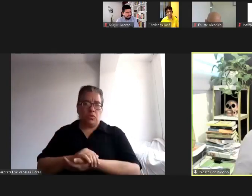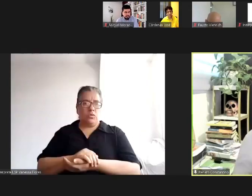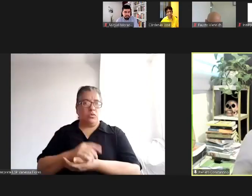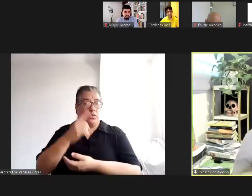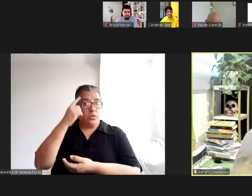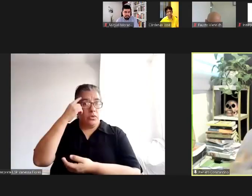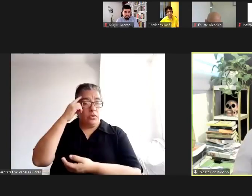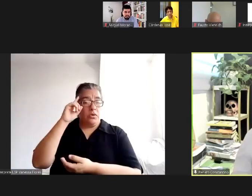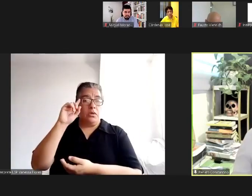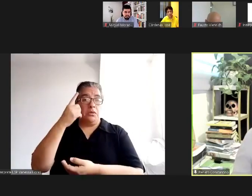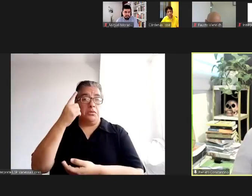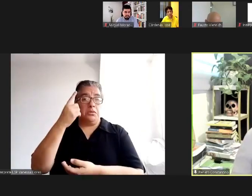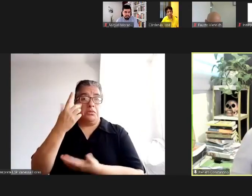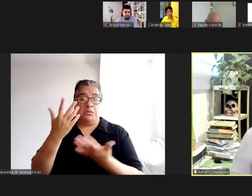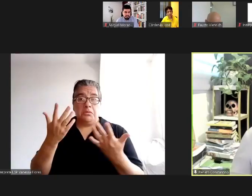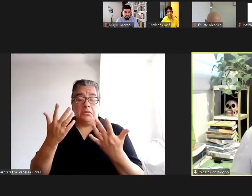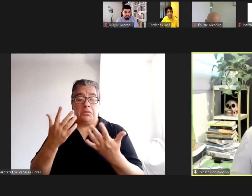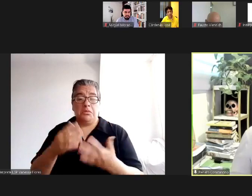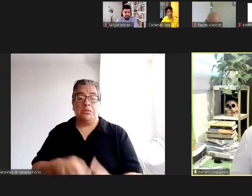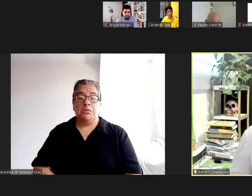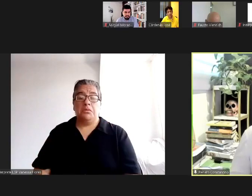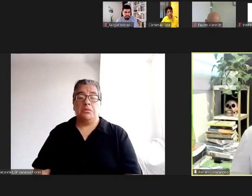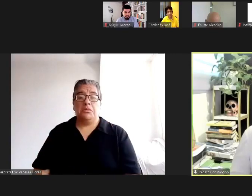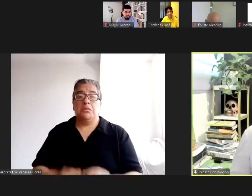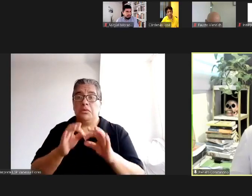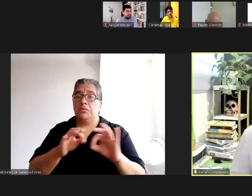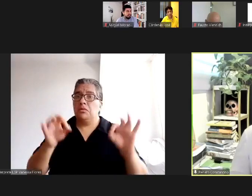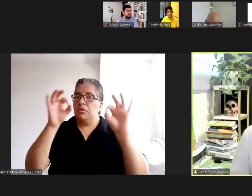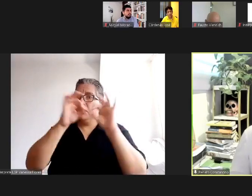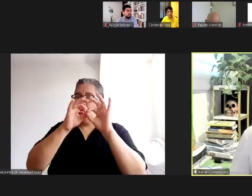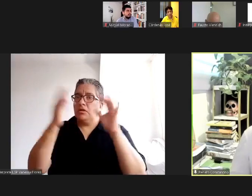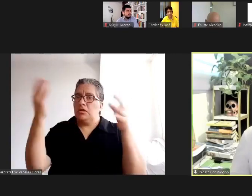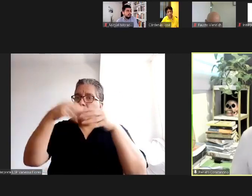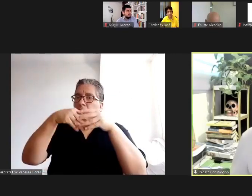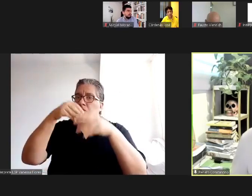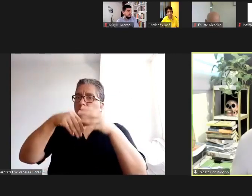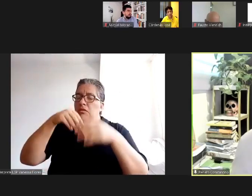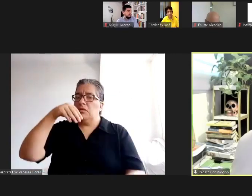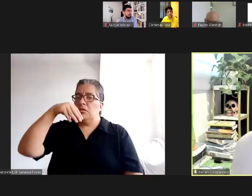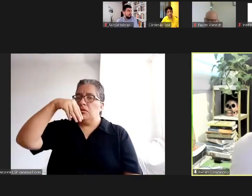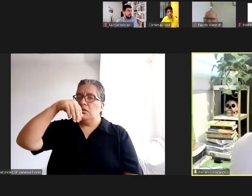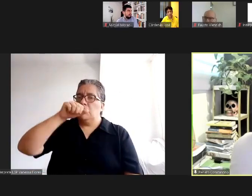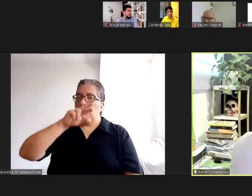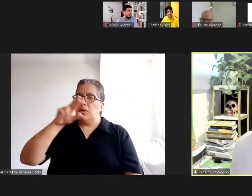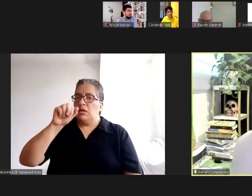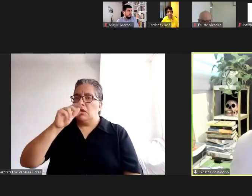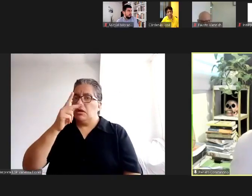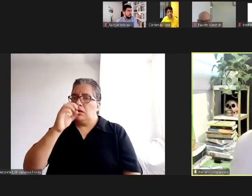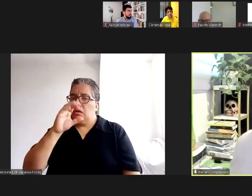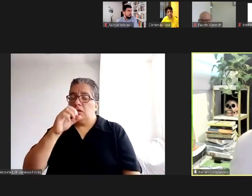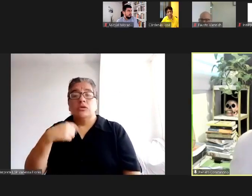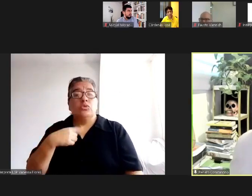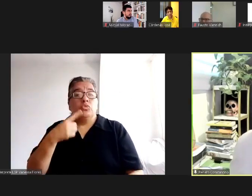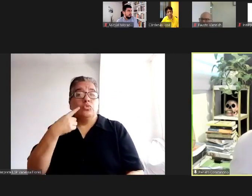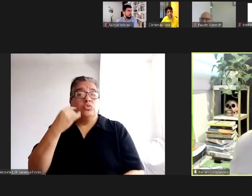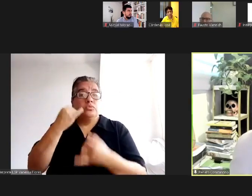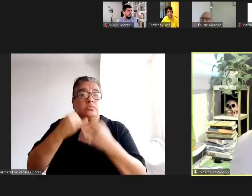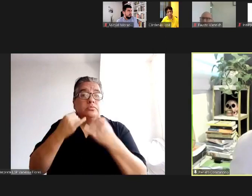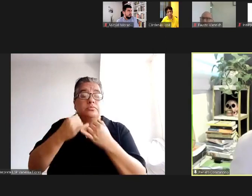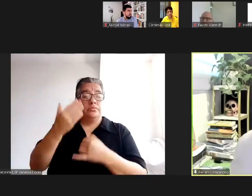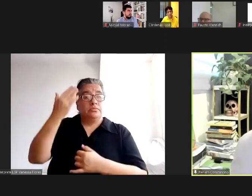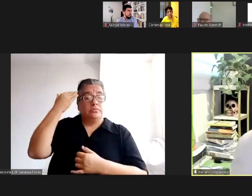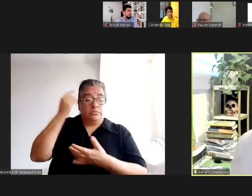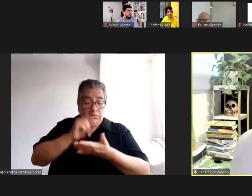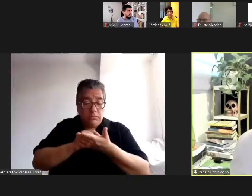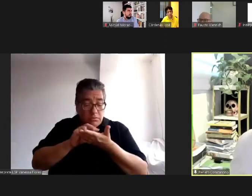una primera ganancia que hay con Marrakech, y creo que ahí hay que resaltar que, y me corregirán porque yo lo último que tengo anotado es